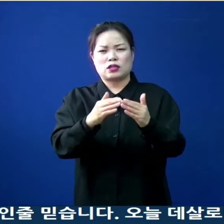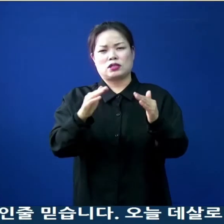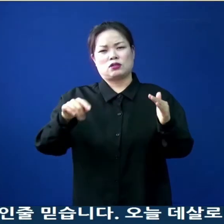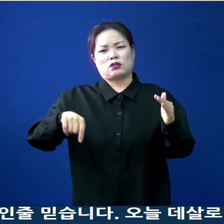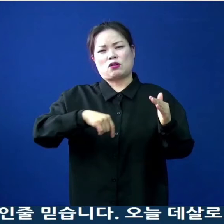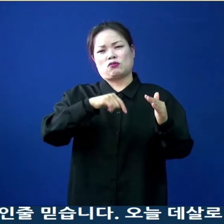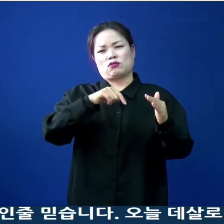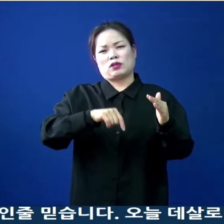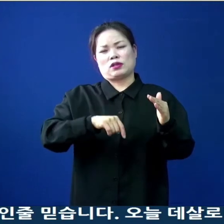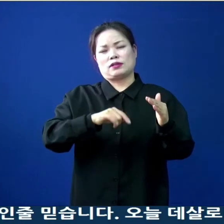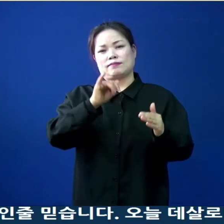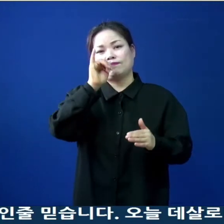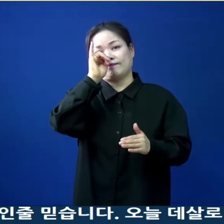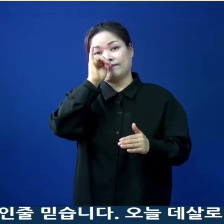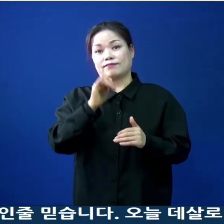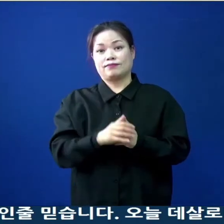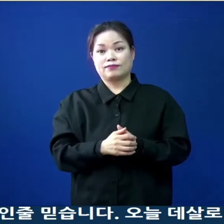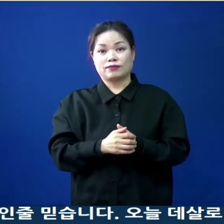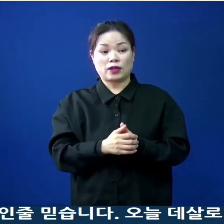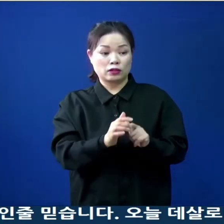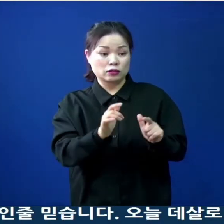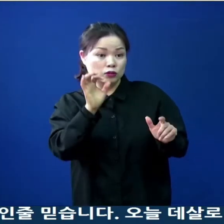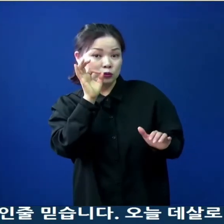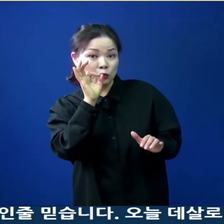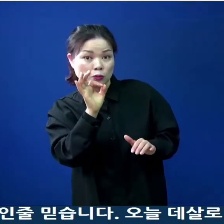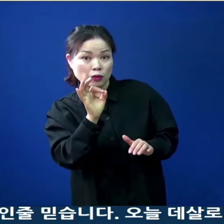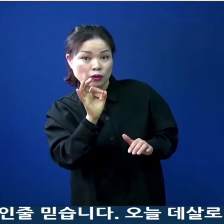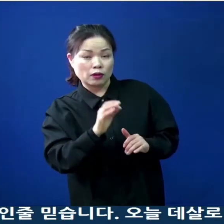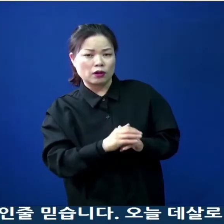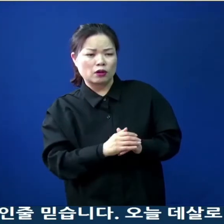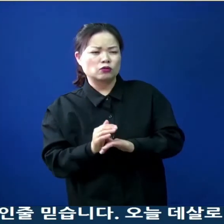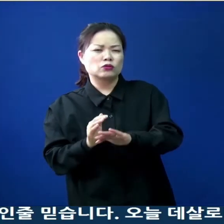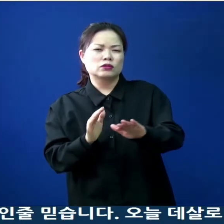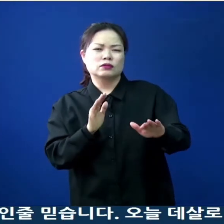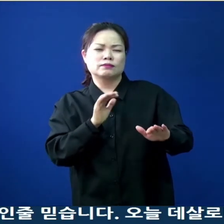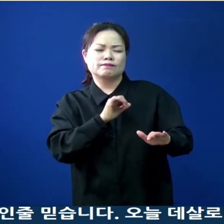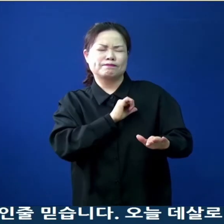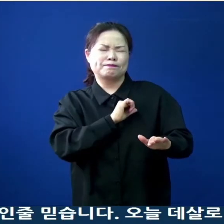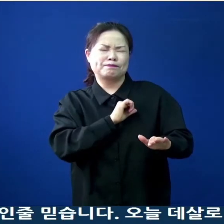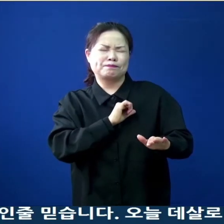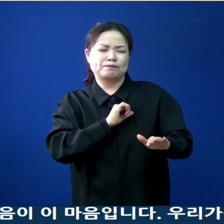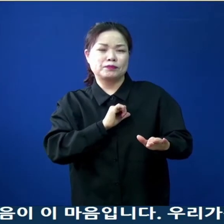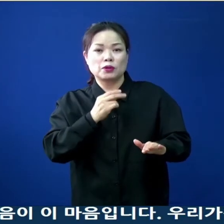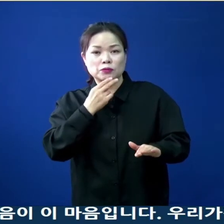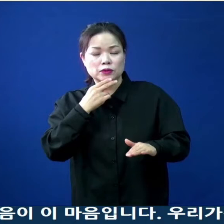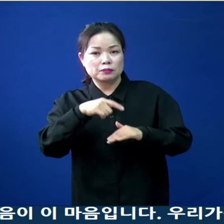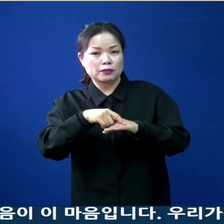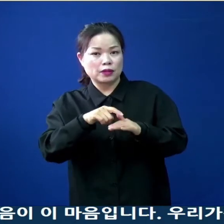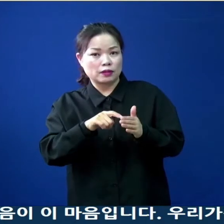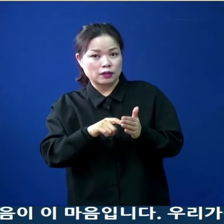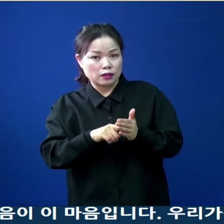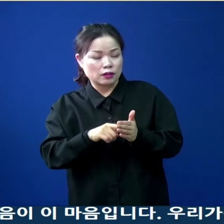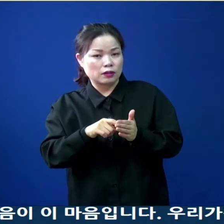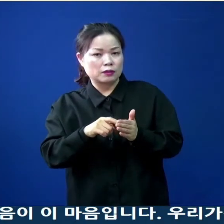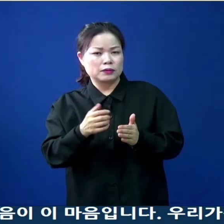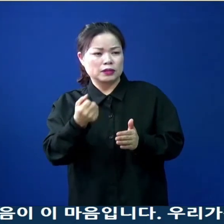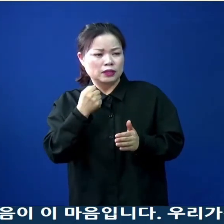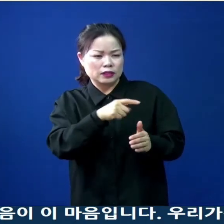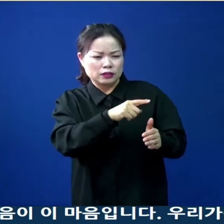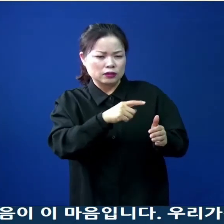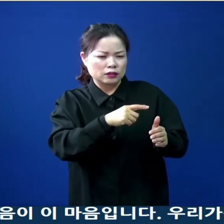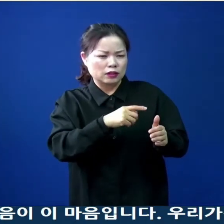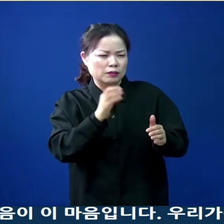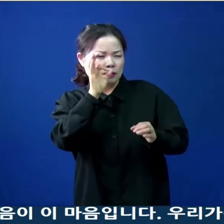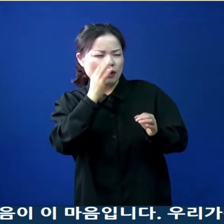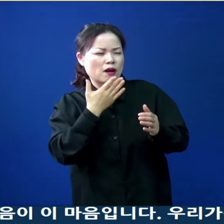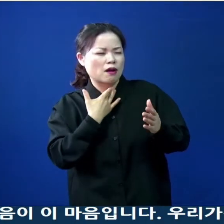가운데 있습니다. 그들을 보면서 우리는 참을 수 없는 마음을 가져야 합니다. 그들을 위해 참을 수 없는